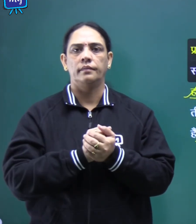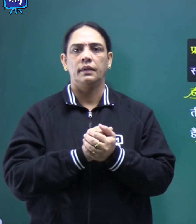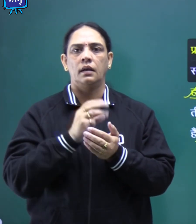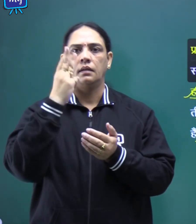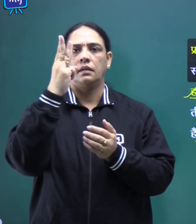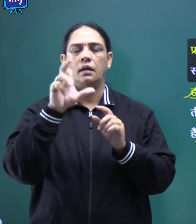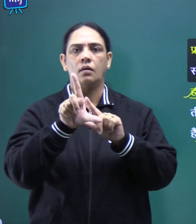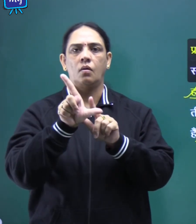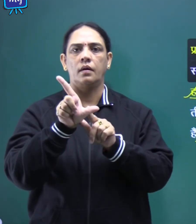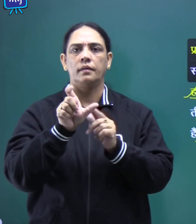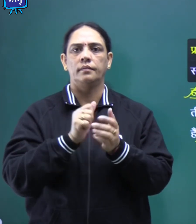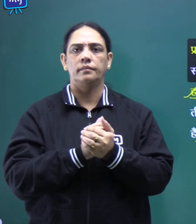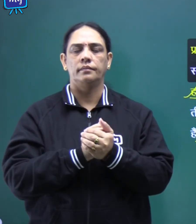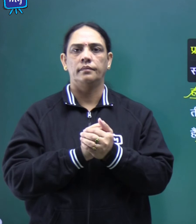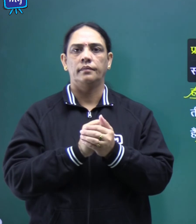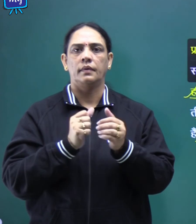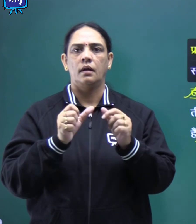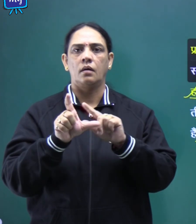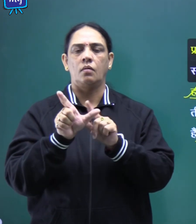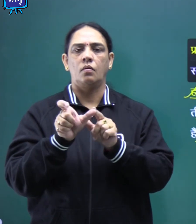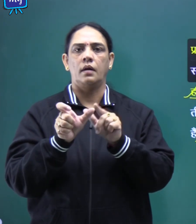कोण कोण A,